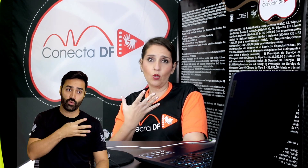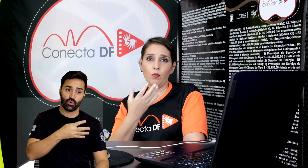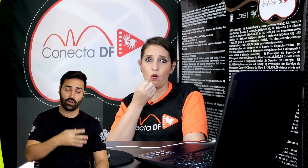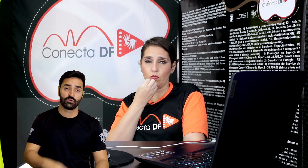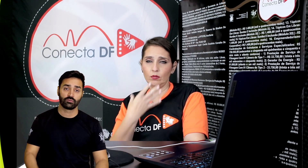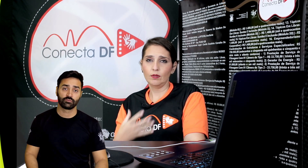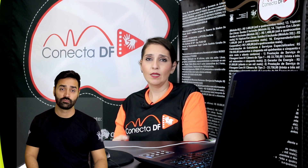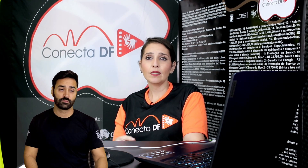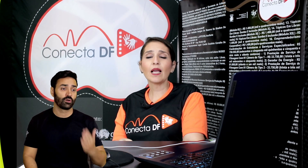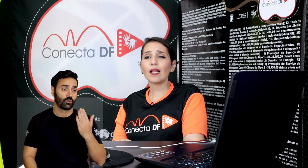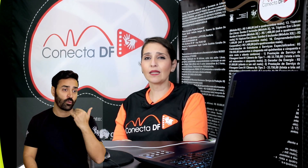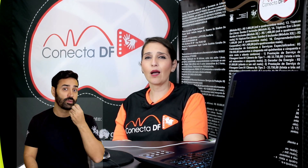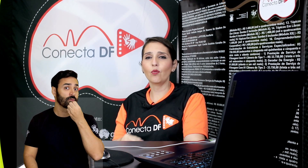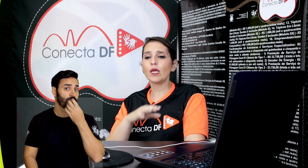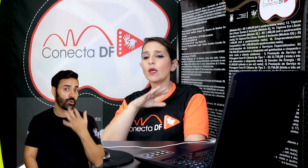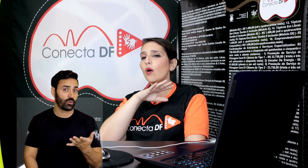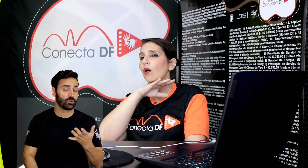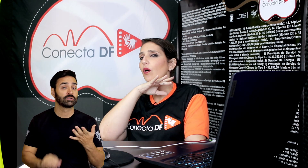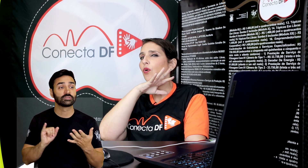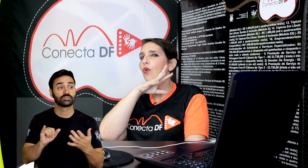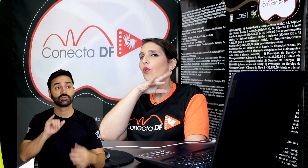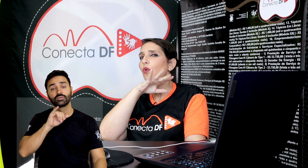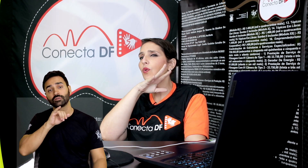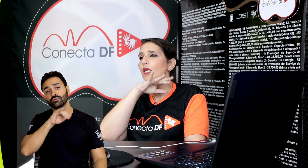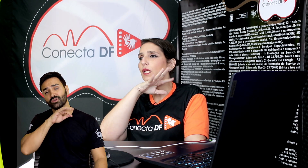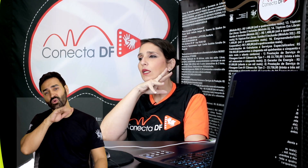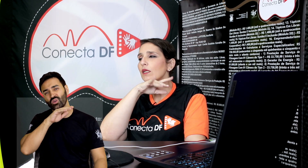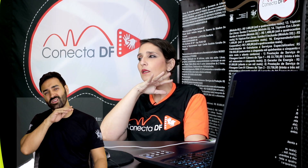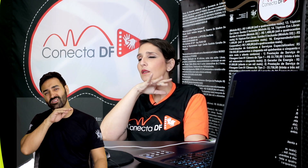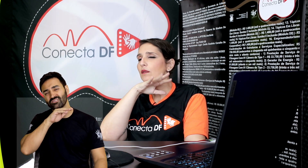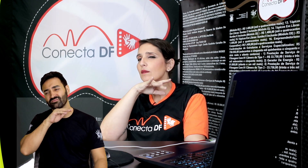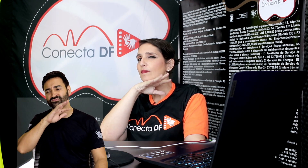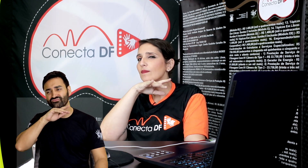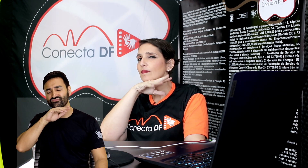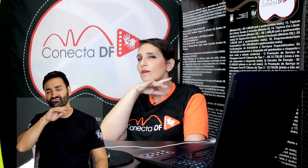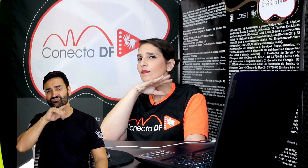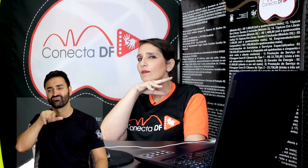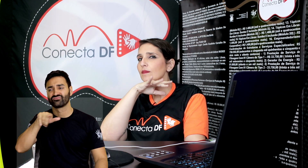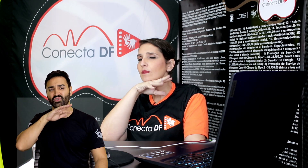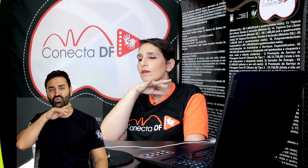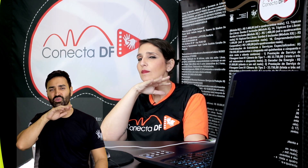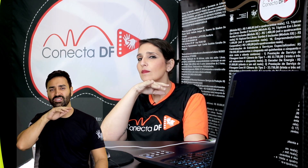Posso fazer o bom. Se ela tá ruim, ó, ruim.